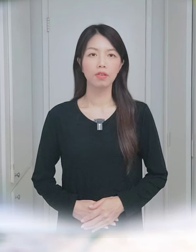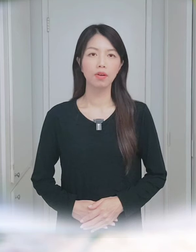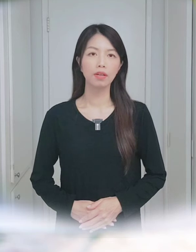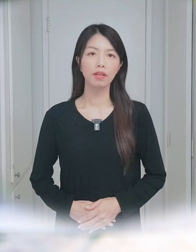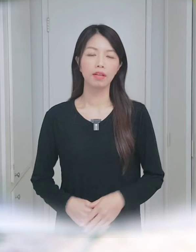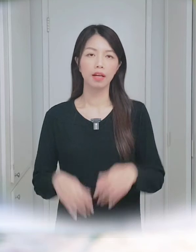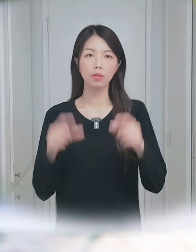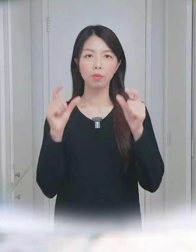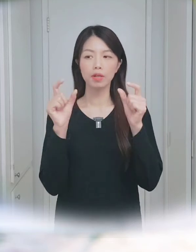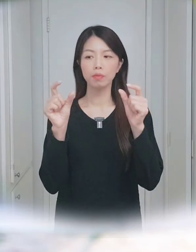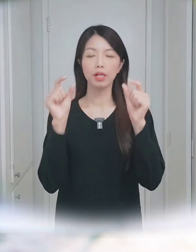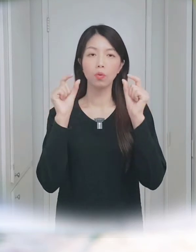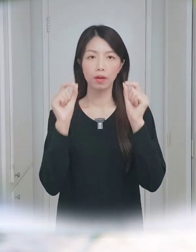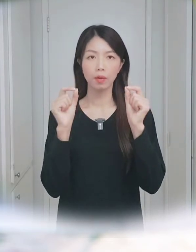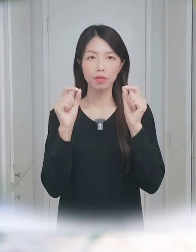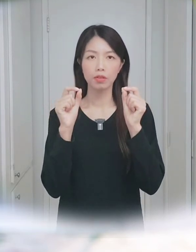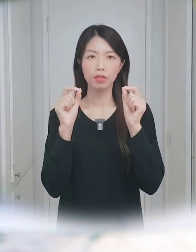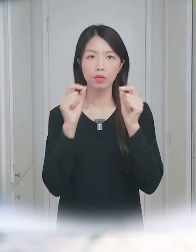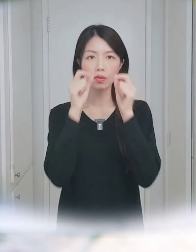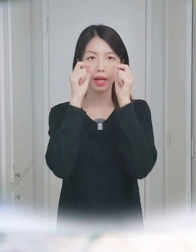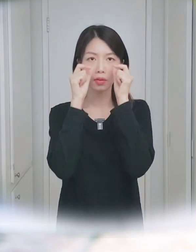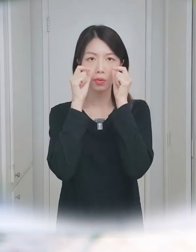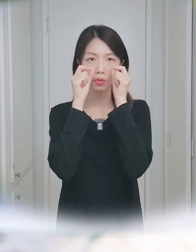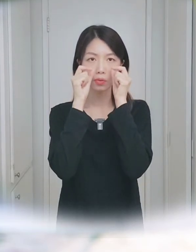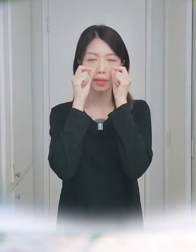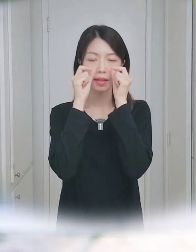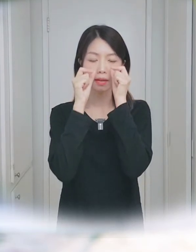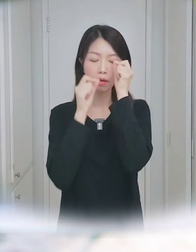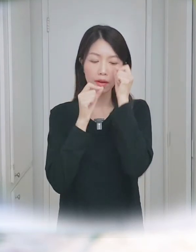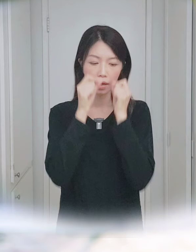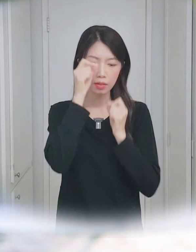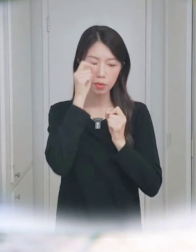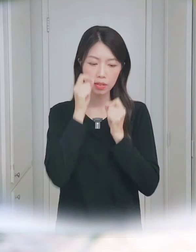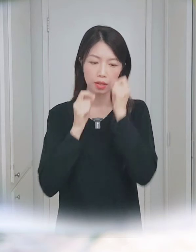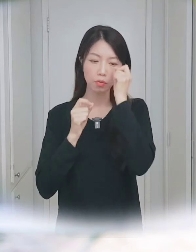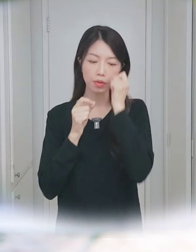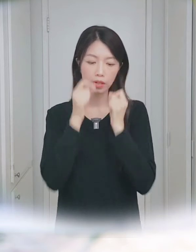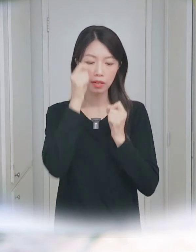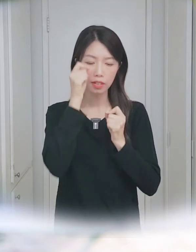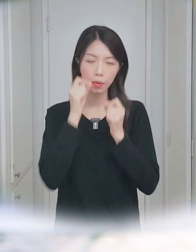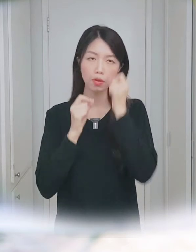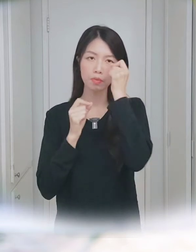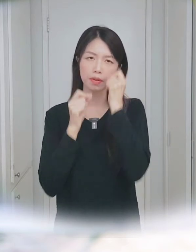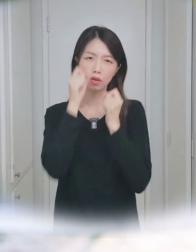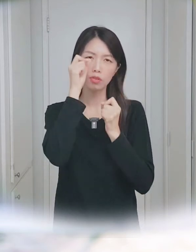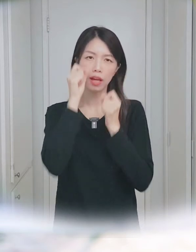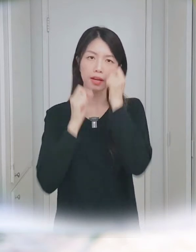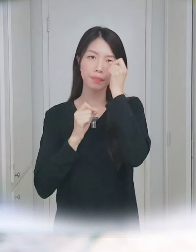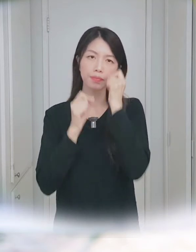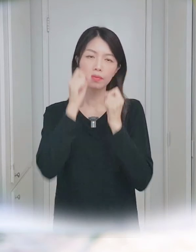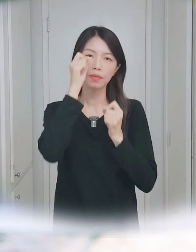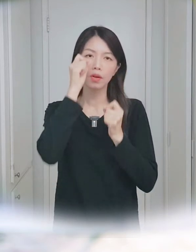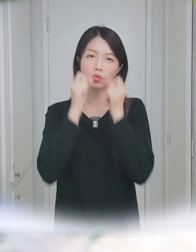울다라고 하는 뜻의 수어는 양손 엄지검지를 동그랗게 붙여주시고 양쪽 눈 밑에서 한 손씩 눈물이 흐르듯이 표현해 주시면 돼요.